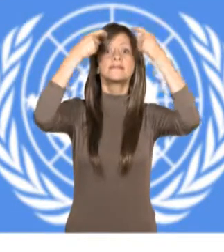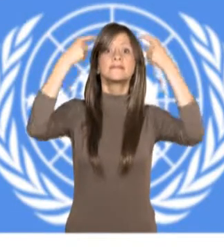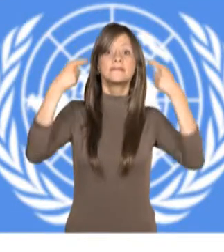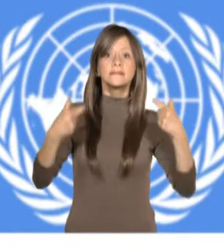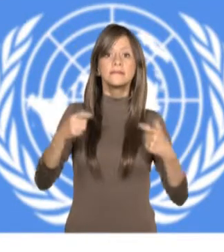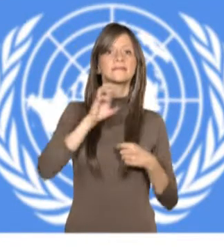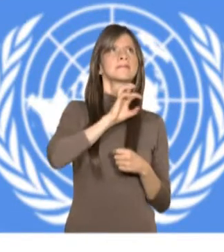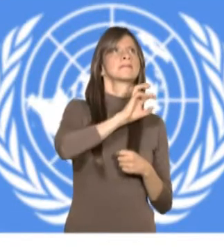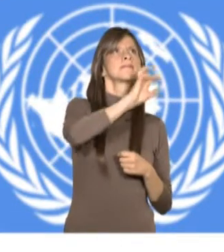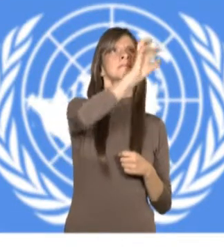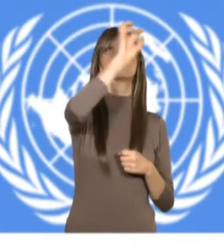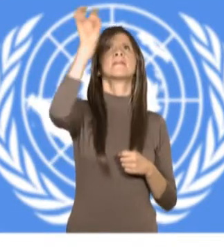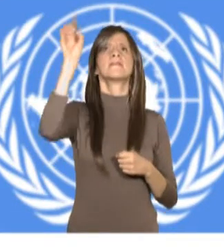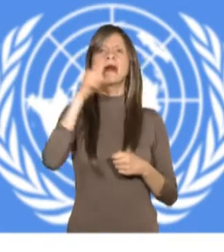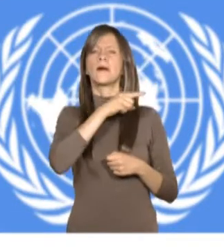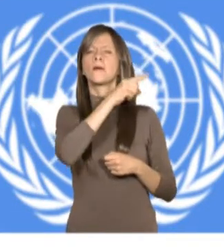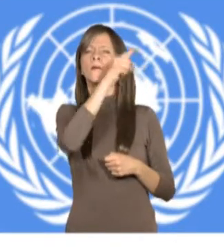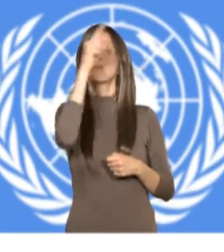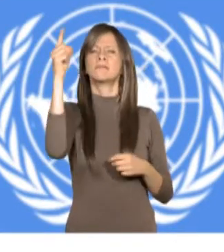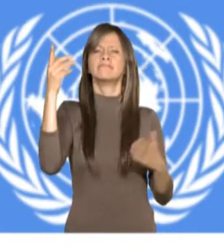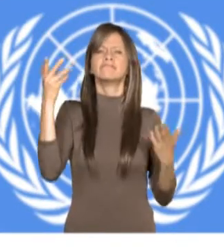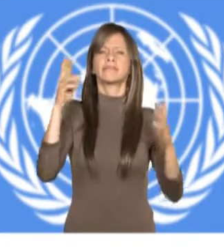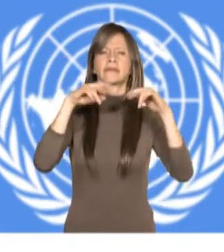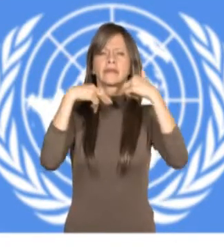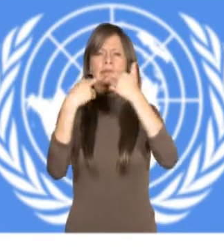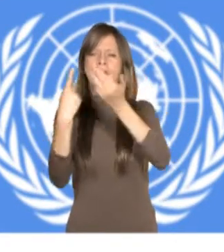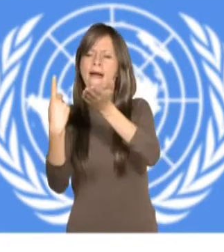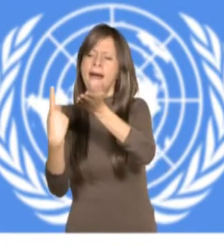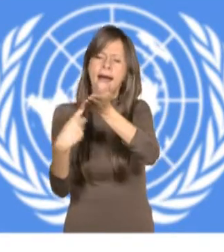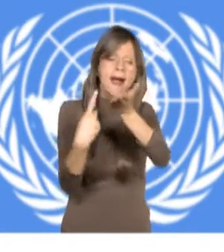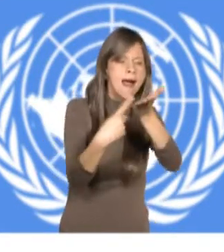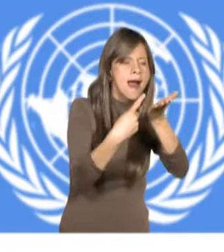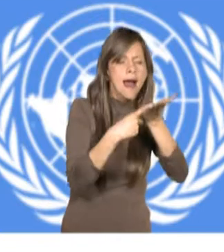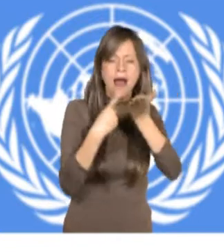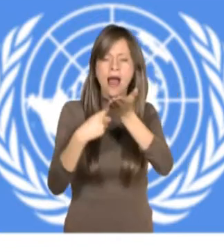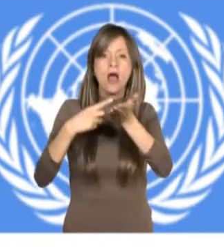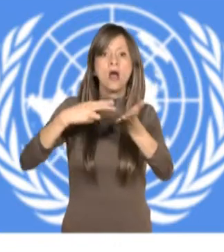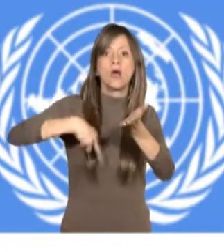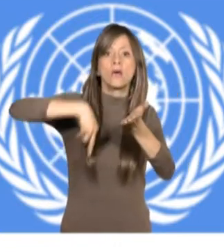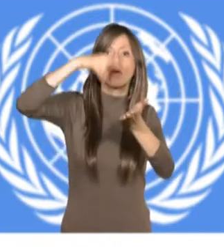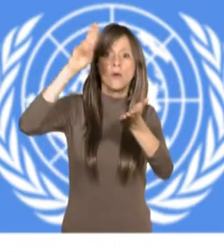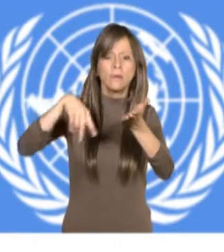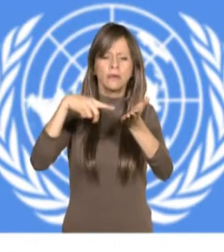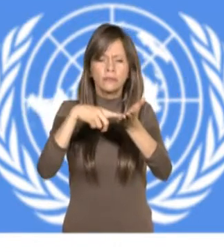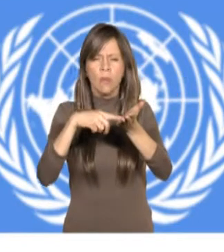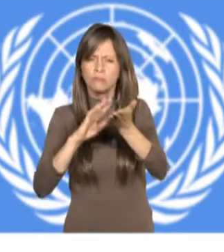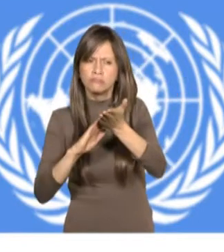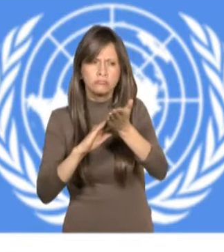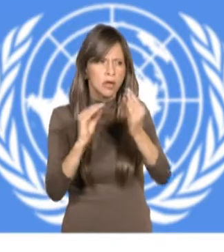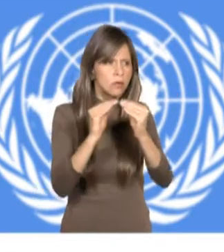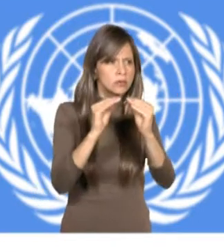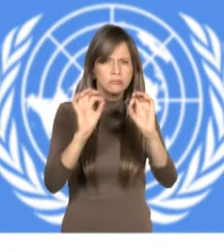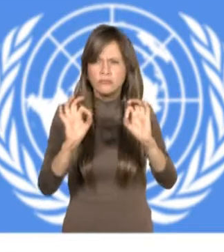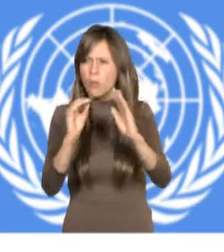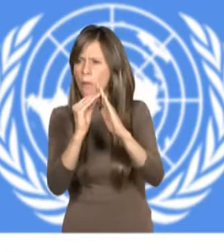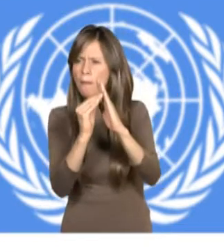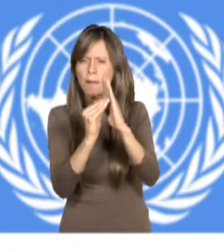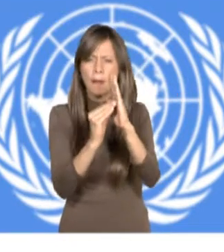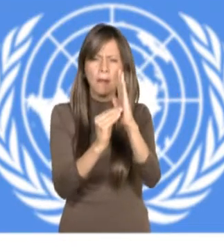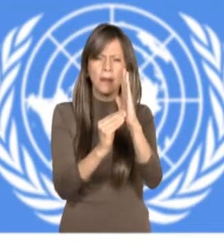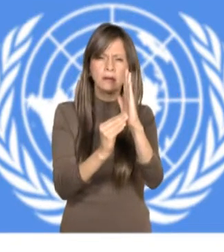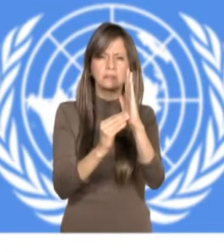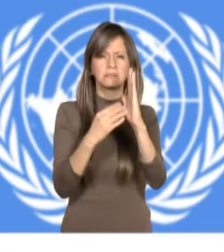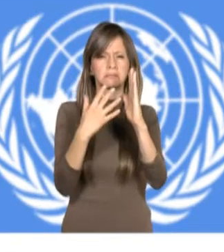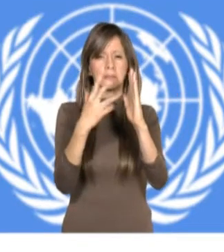Artículo 45. Entrada en vigor. Primero. La presente convención entrará en